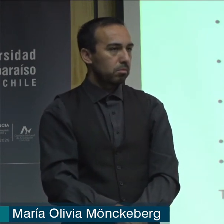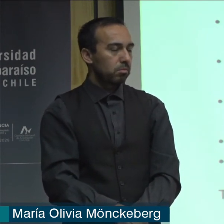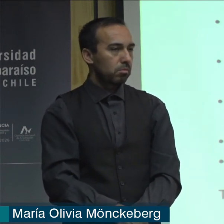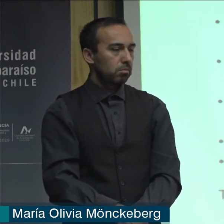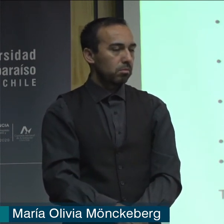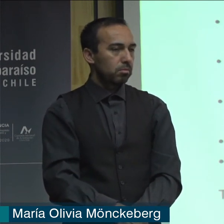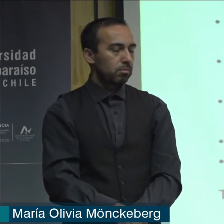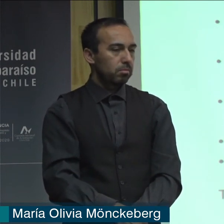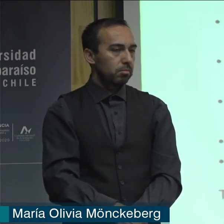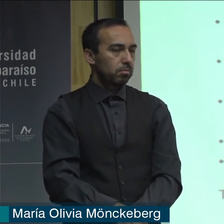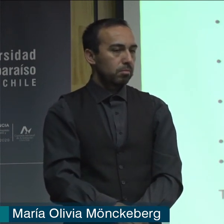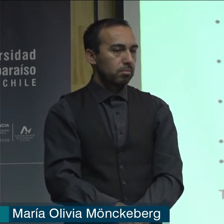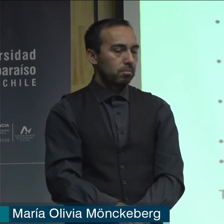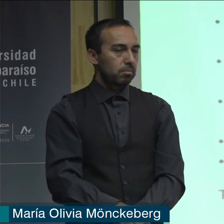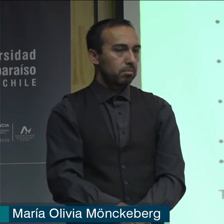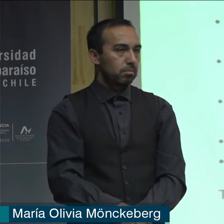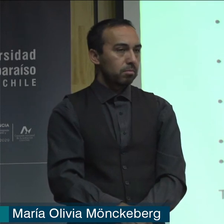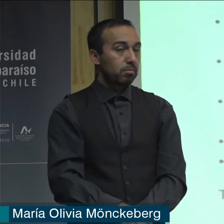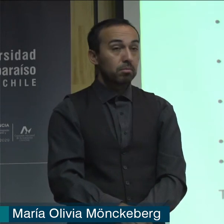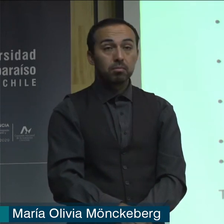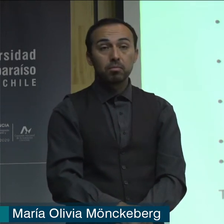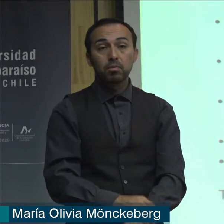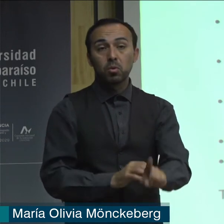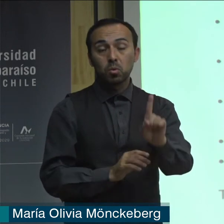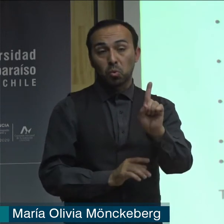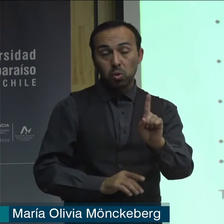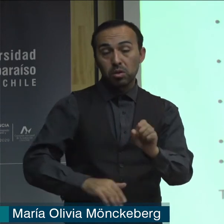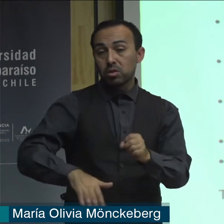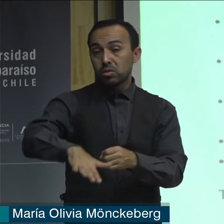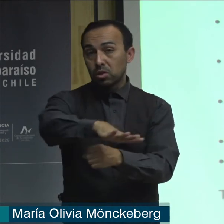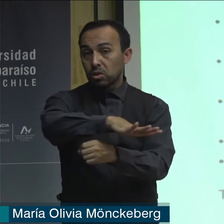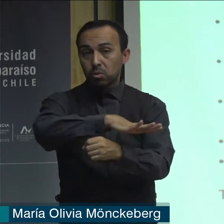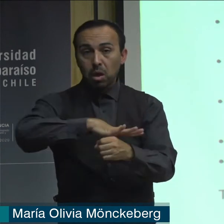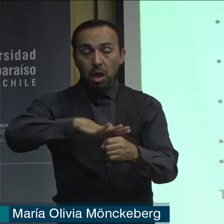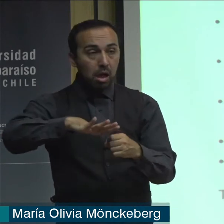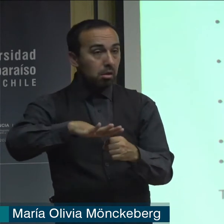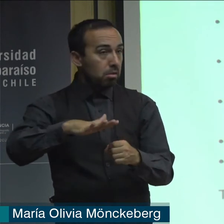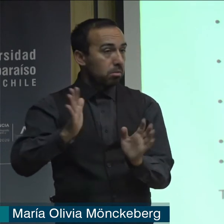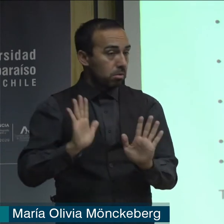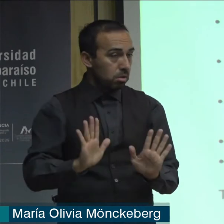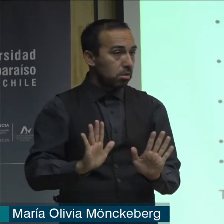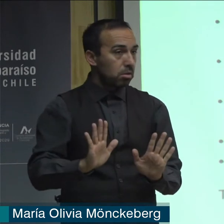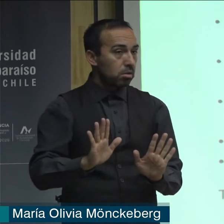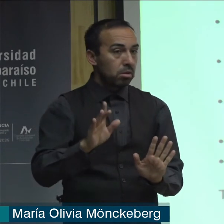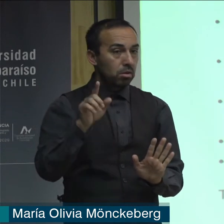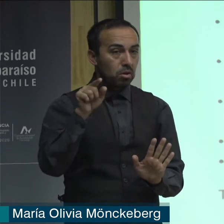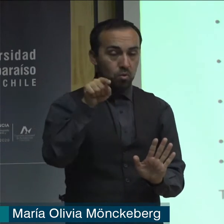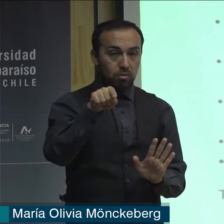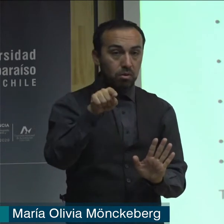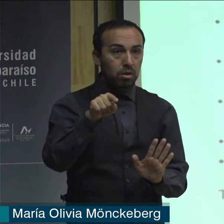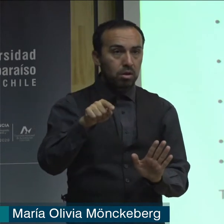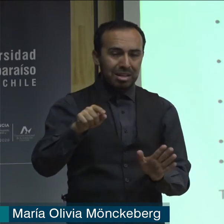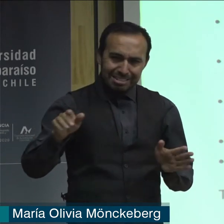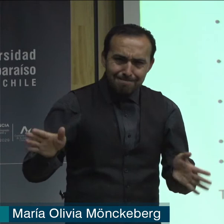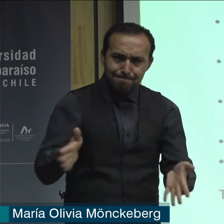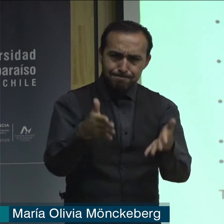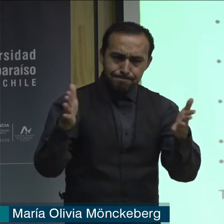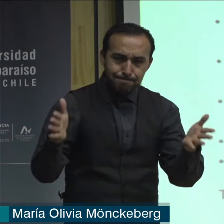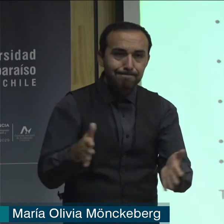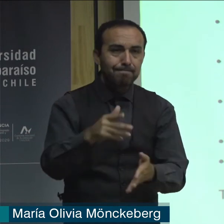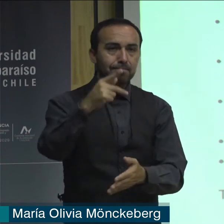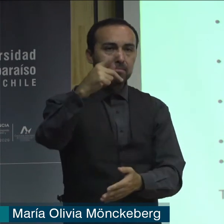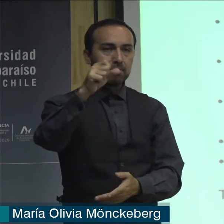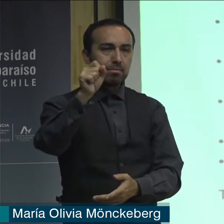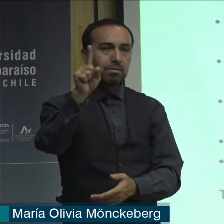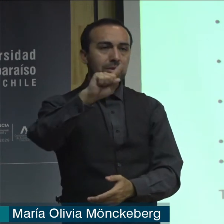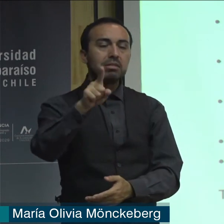una de las cosas que son muy muy impulsada por por el propio cast fue el pago de